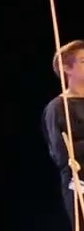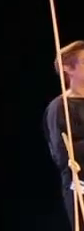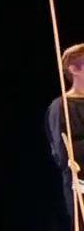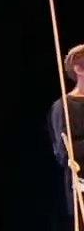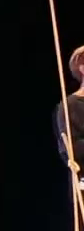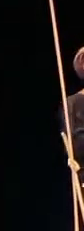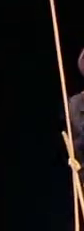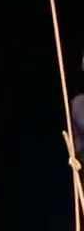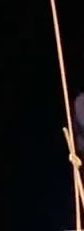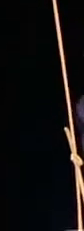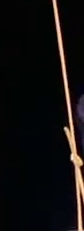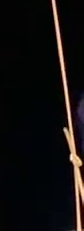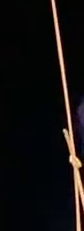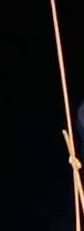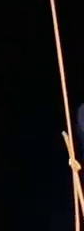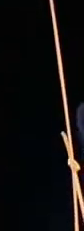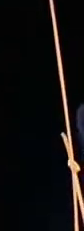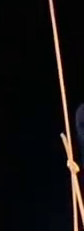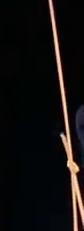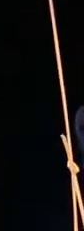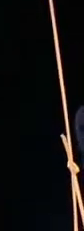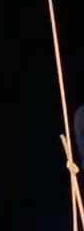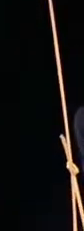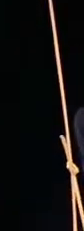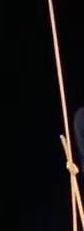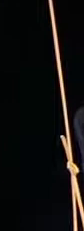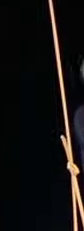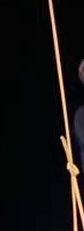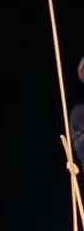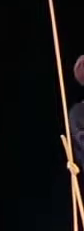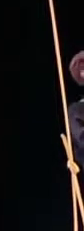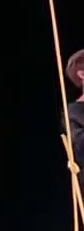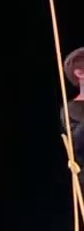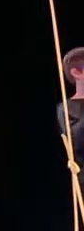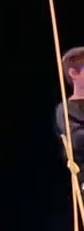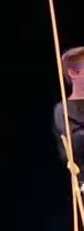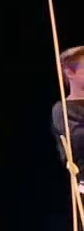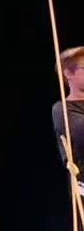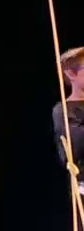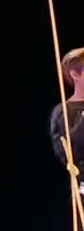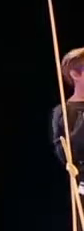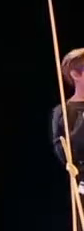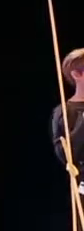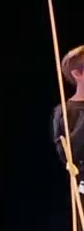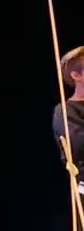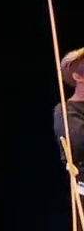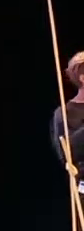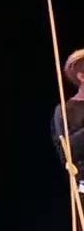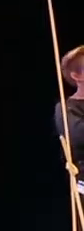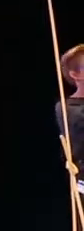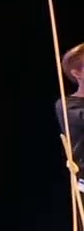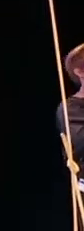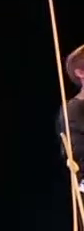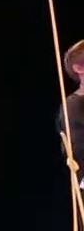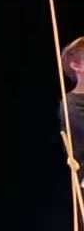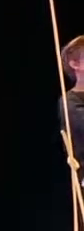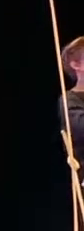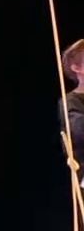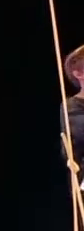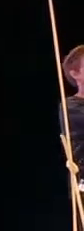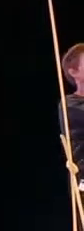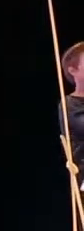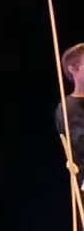nyckeln till förändring är medelklassen. Vi. Vi är ganska duktiga på att skapa nya